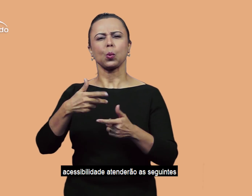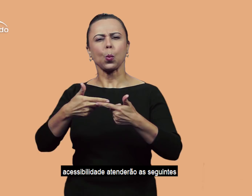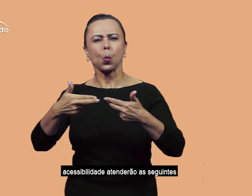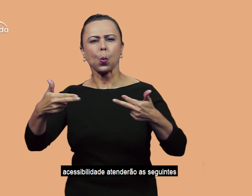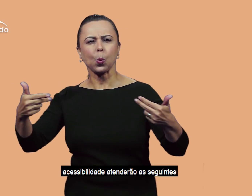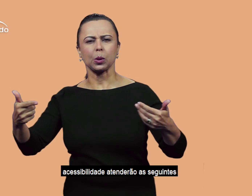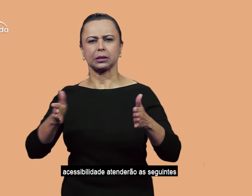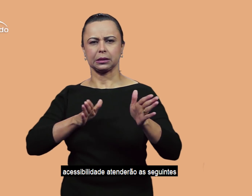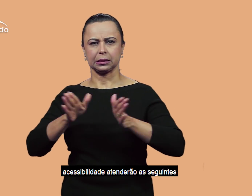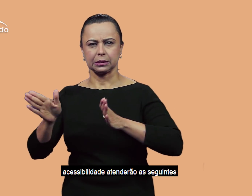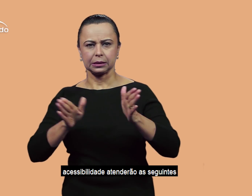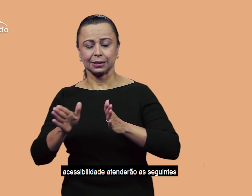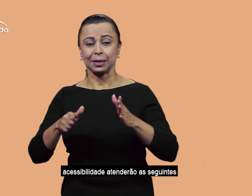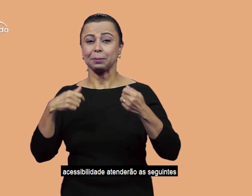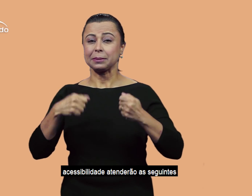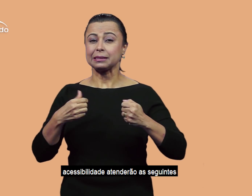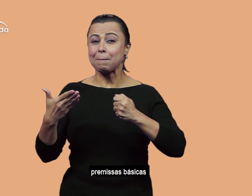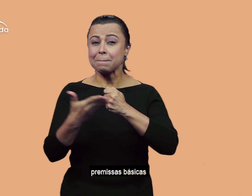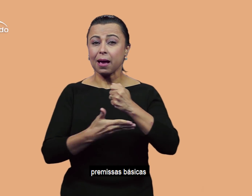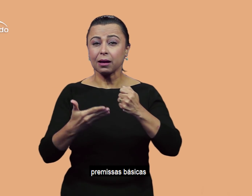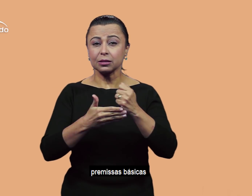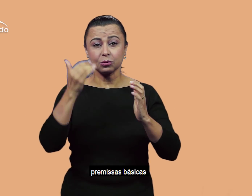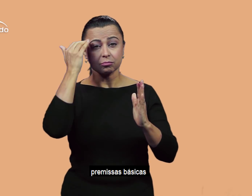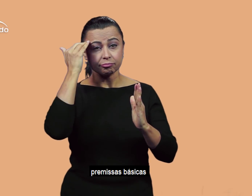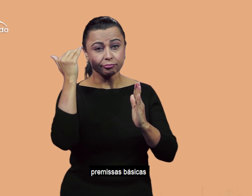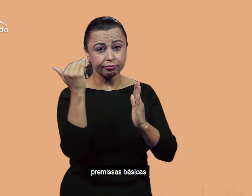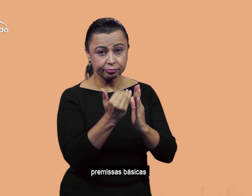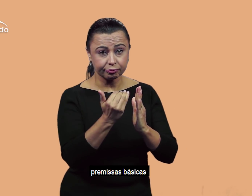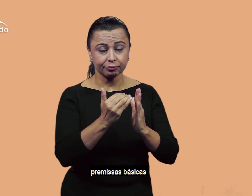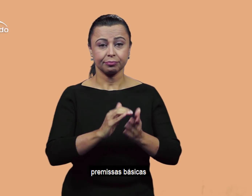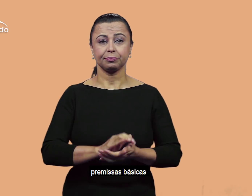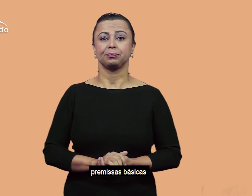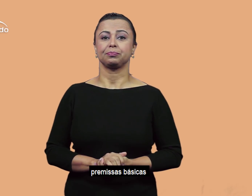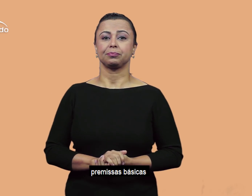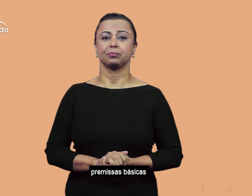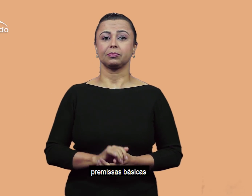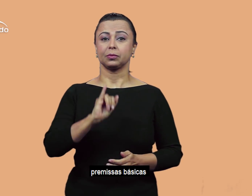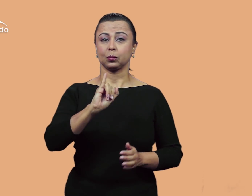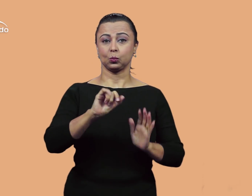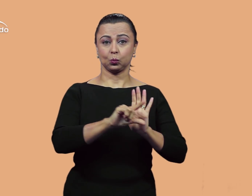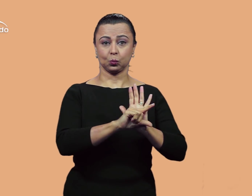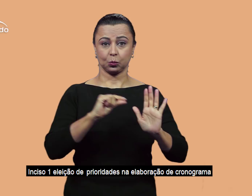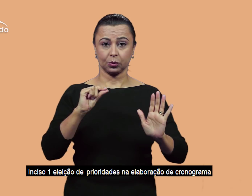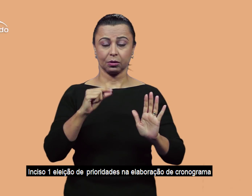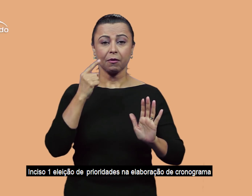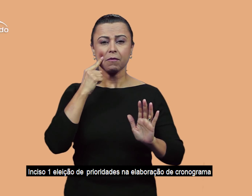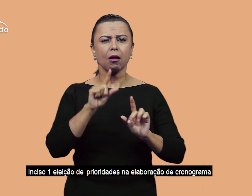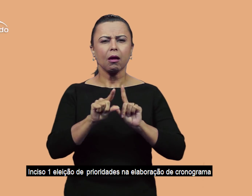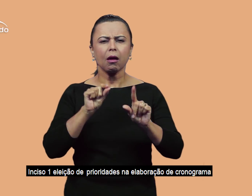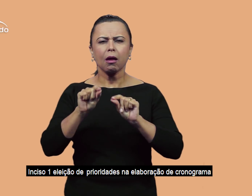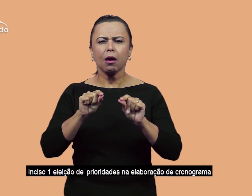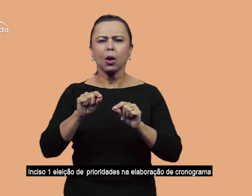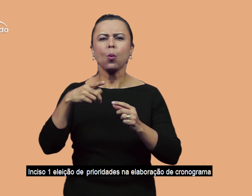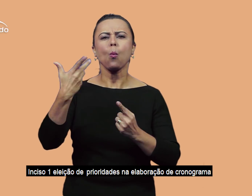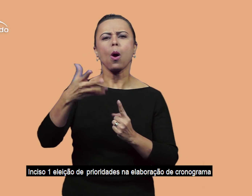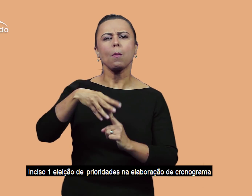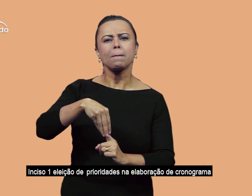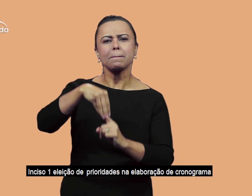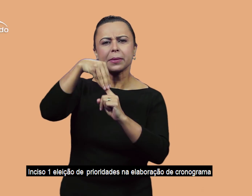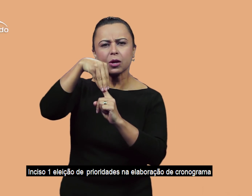atenderão as seguintes premissas básicas inciso eleição de prioridades na elaboração de um